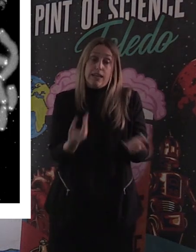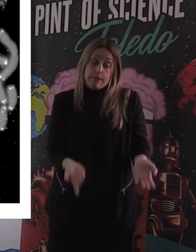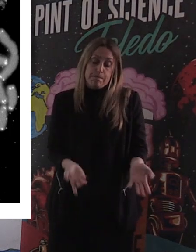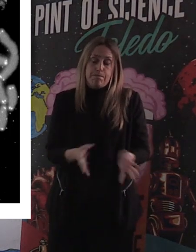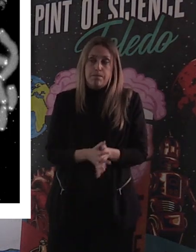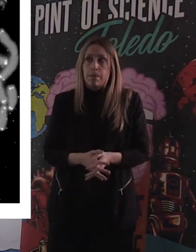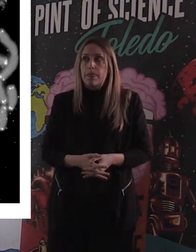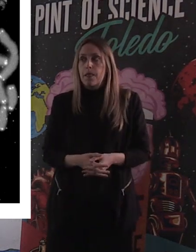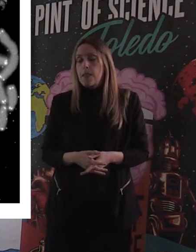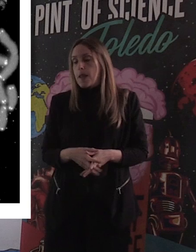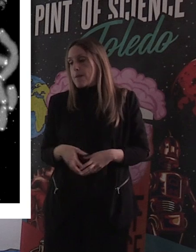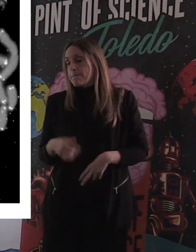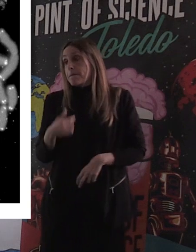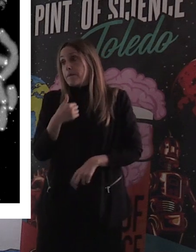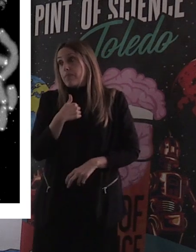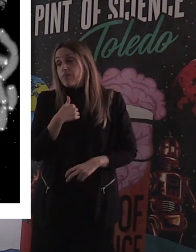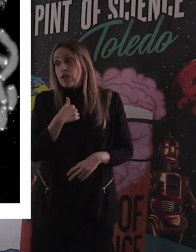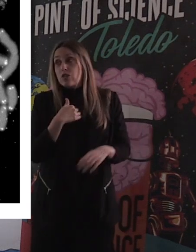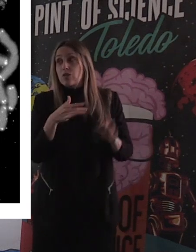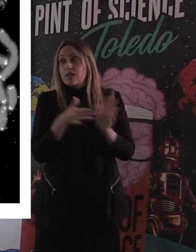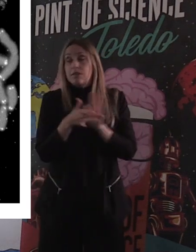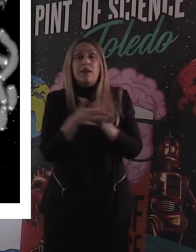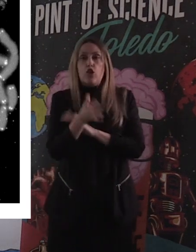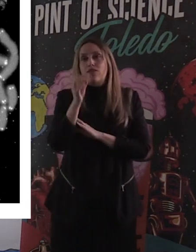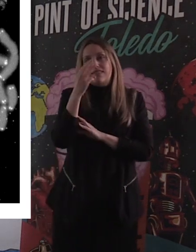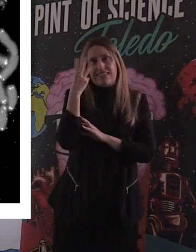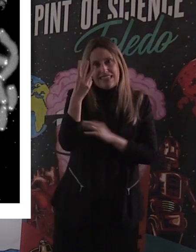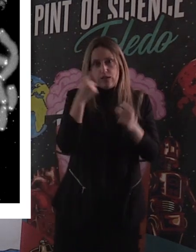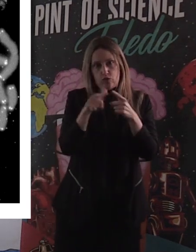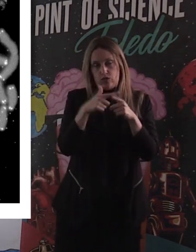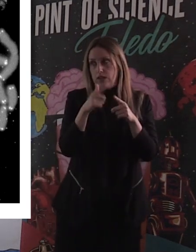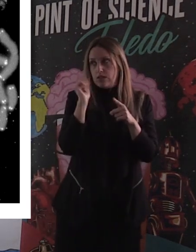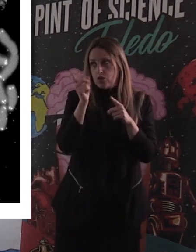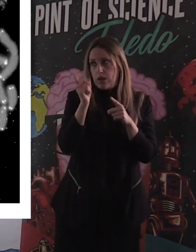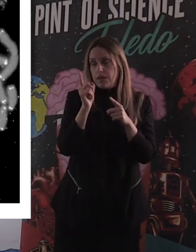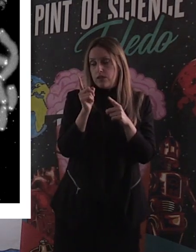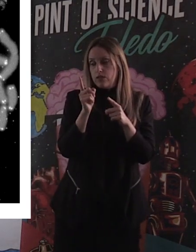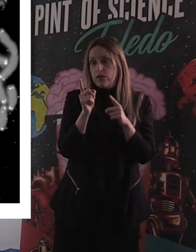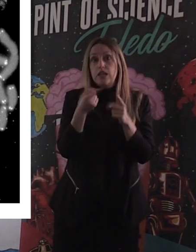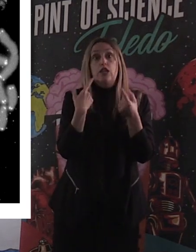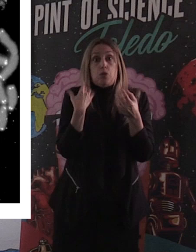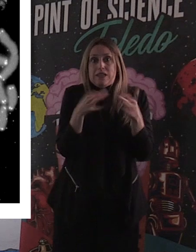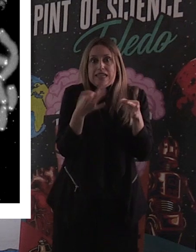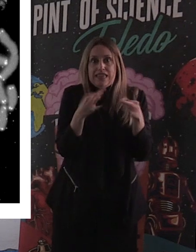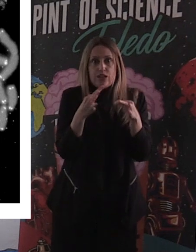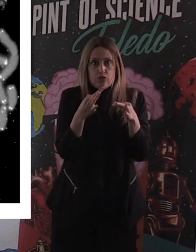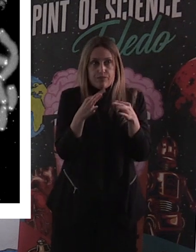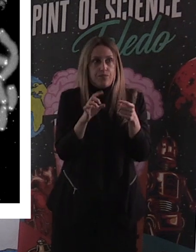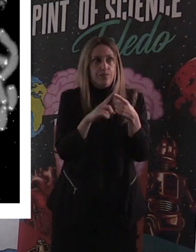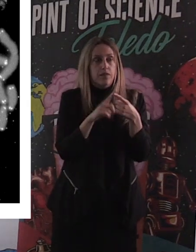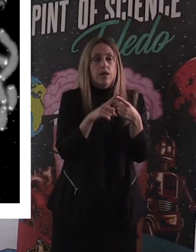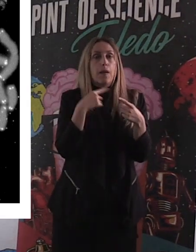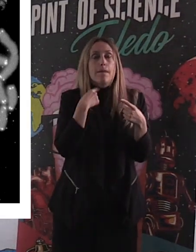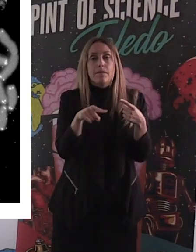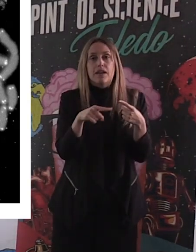Hay varias cosas y yo explico solo tres. Y lo simplifico mucho. El primero es la pérdida